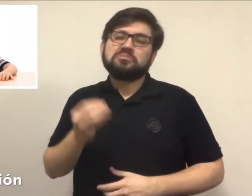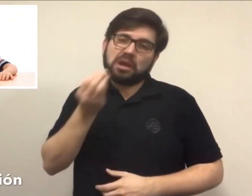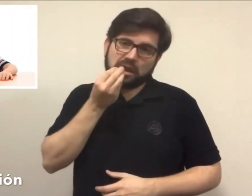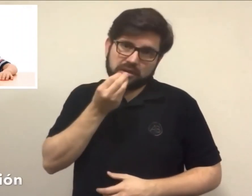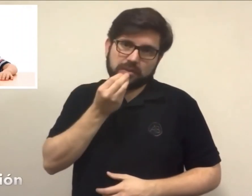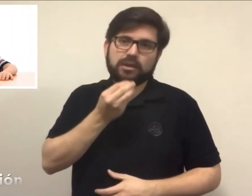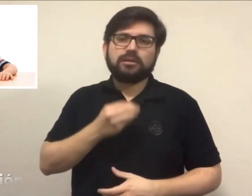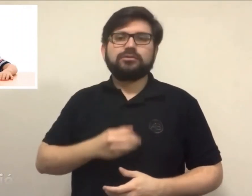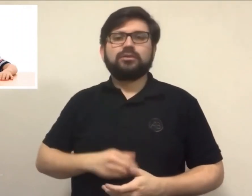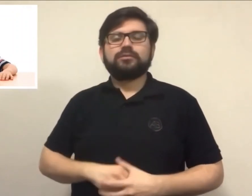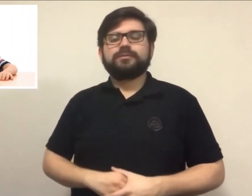alimentación.